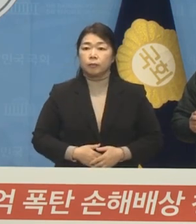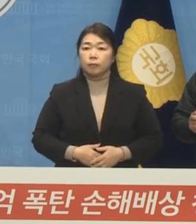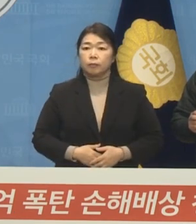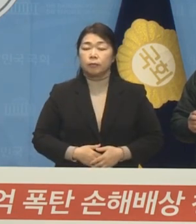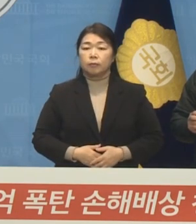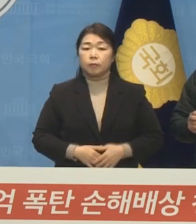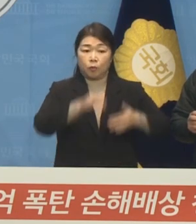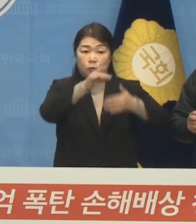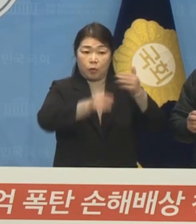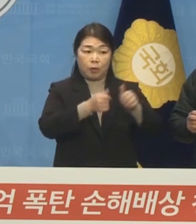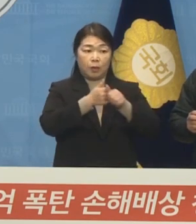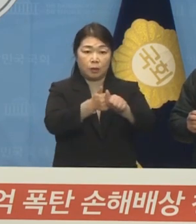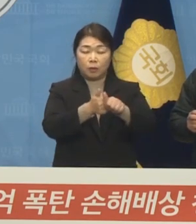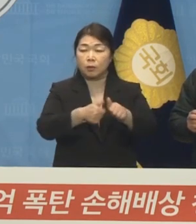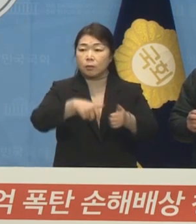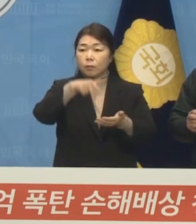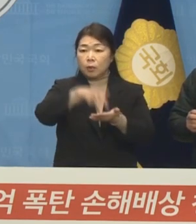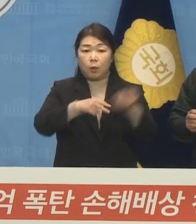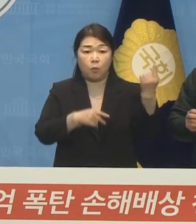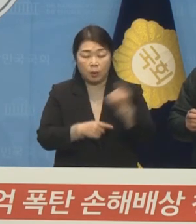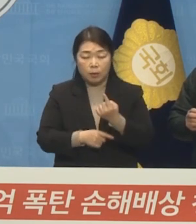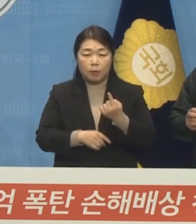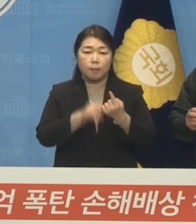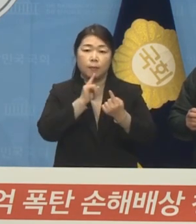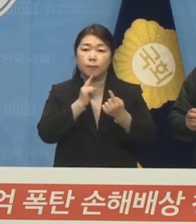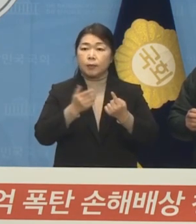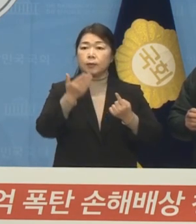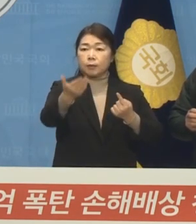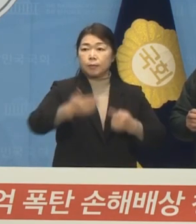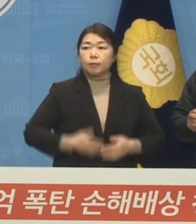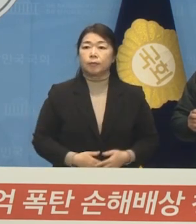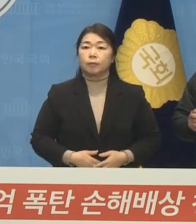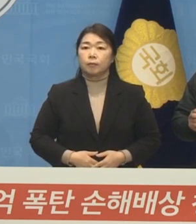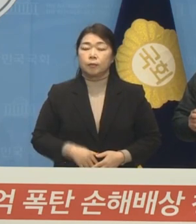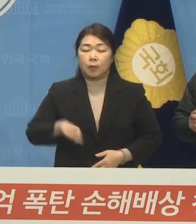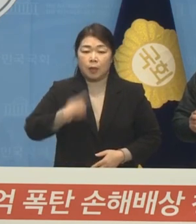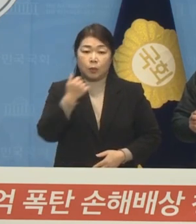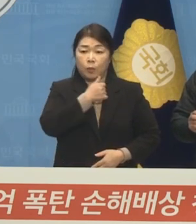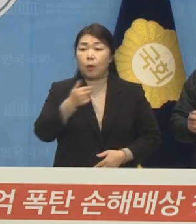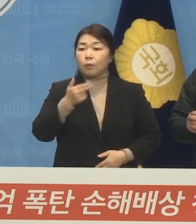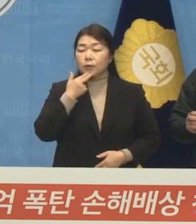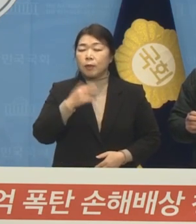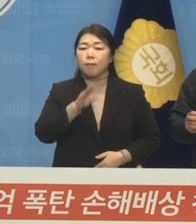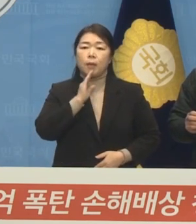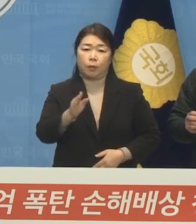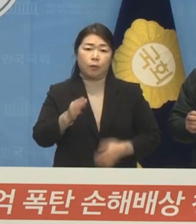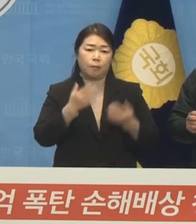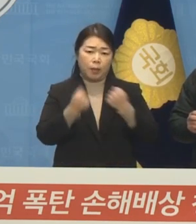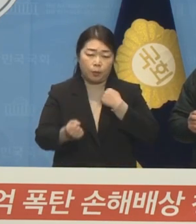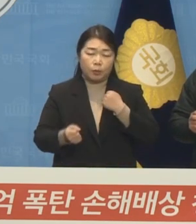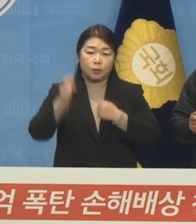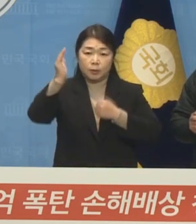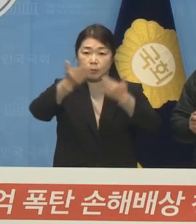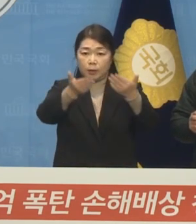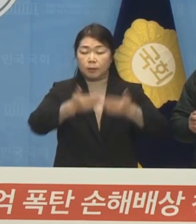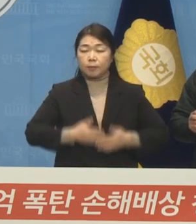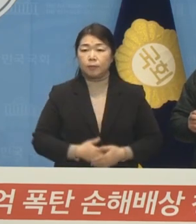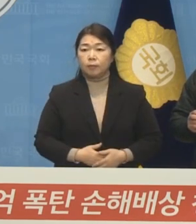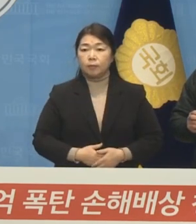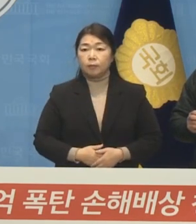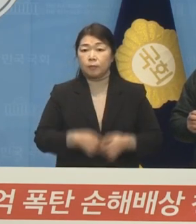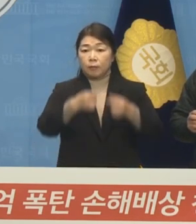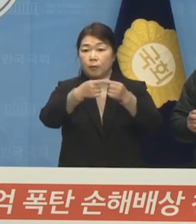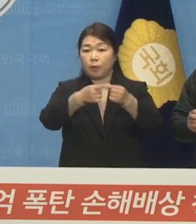발언은 순서대로 이 자리에 나오셔서 별도의 소개 없이 바로 진행하도록 하겠습니다. 네, 첫 번째